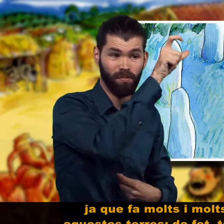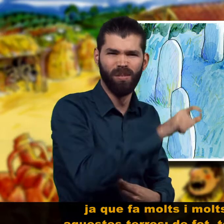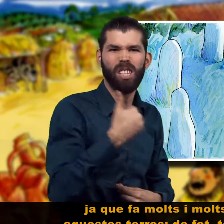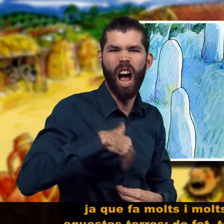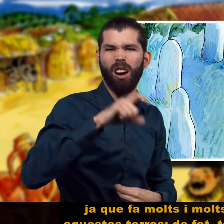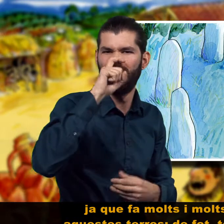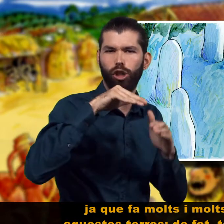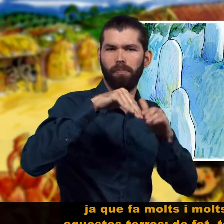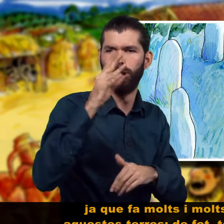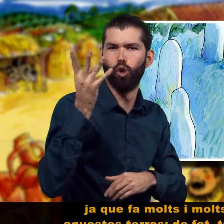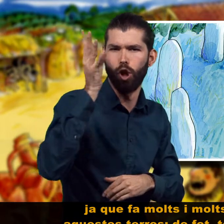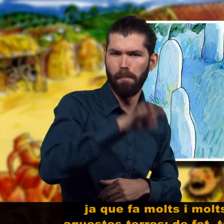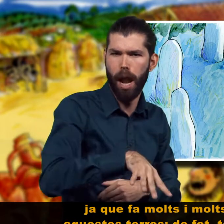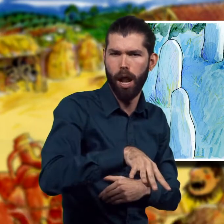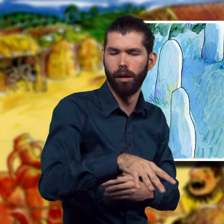De fet, té més de 4.000 anys.